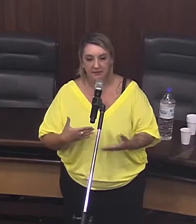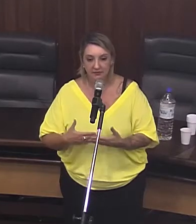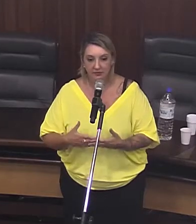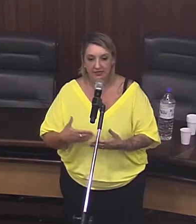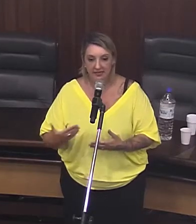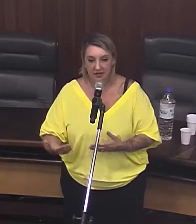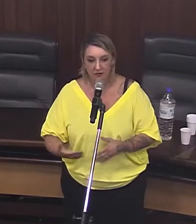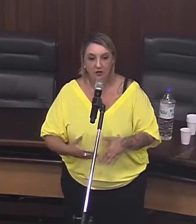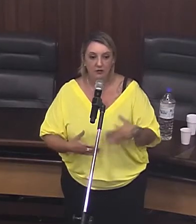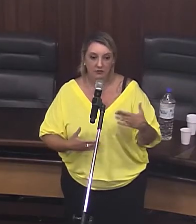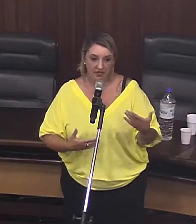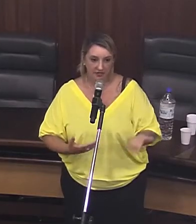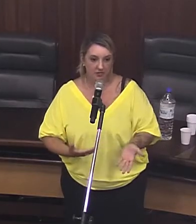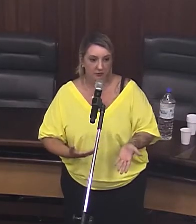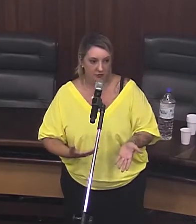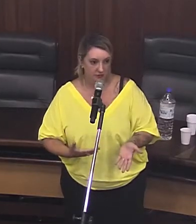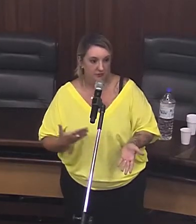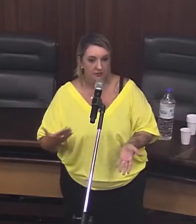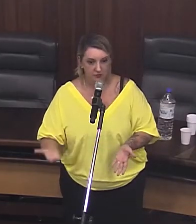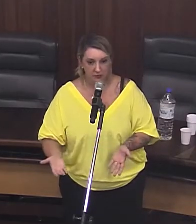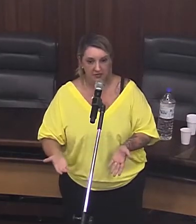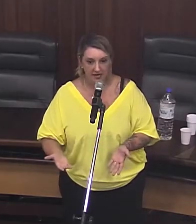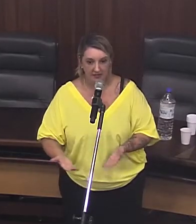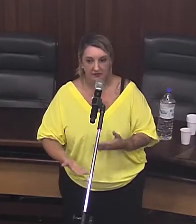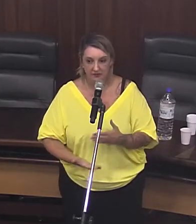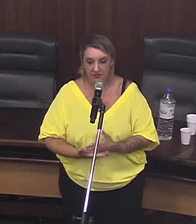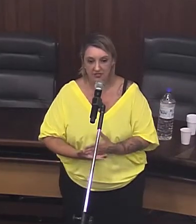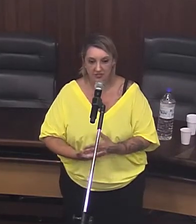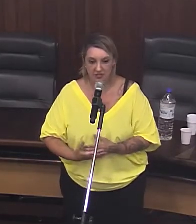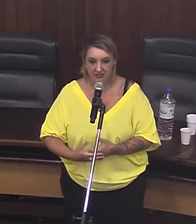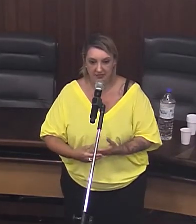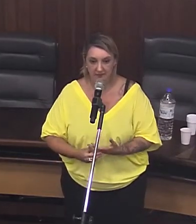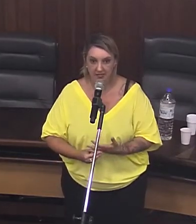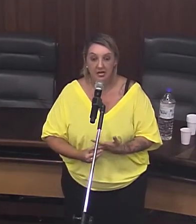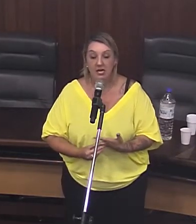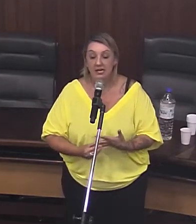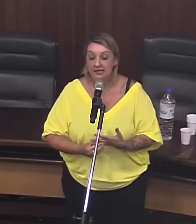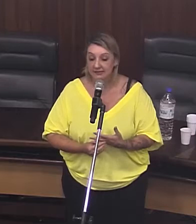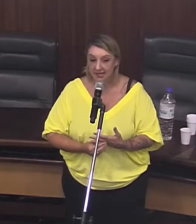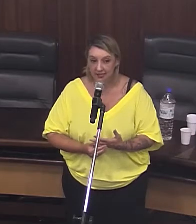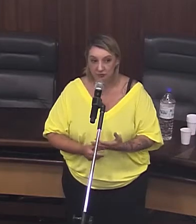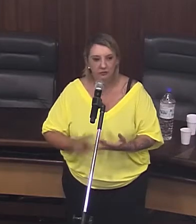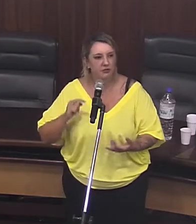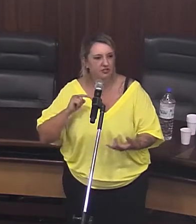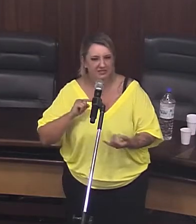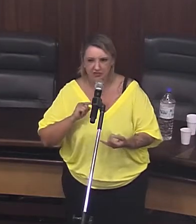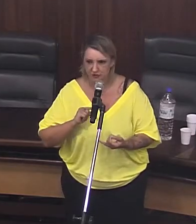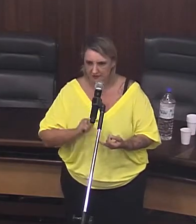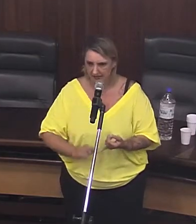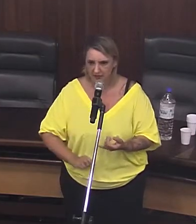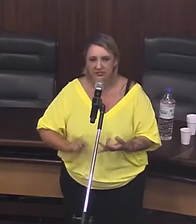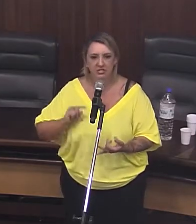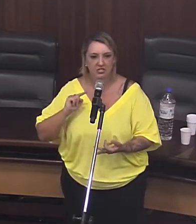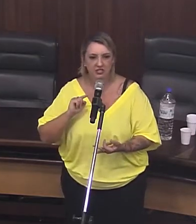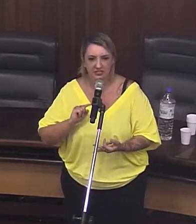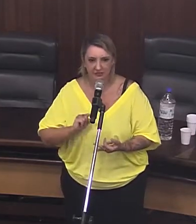não é legal com quem chegou no horário. Então, eu acho que a gente também entende que hoje está chovendo, tem gente que não